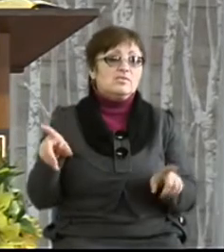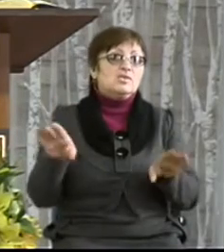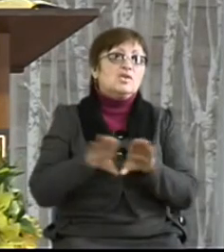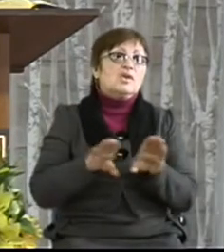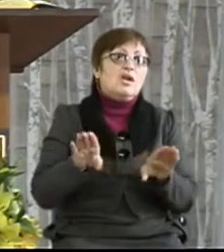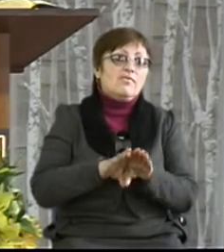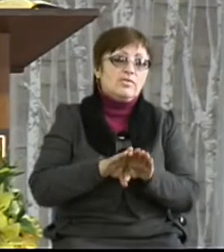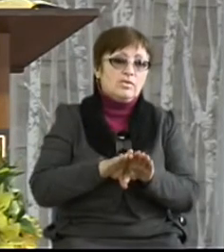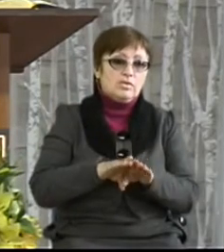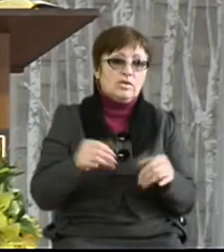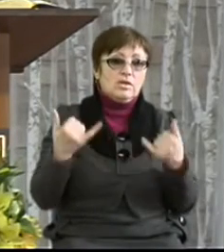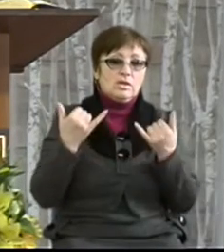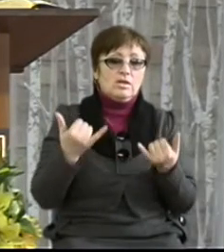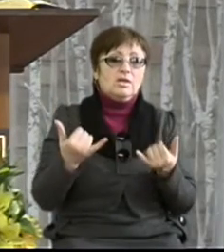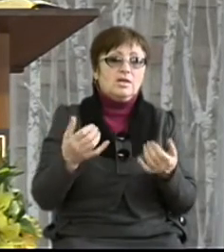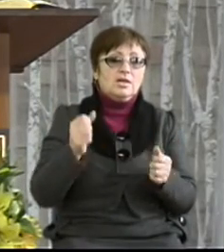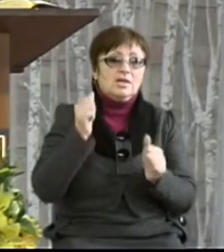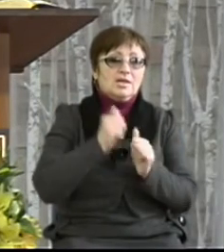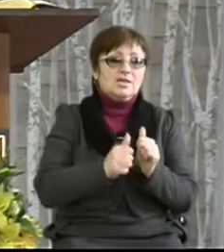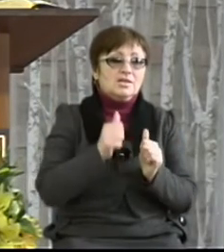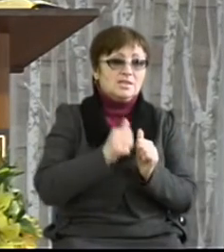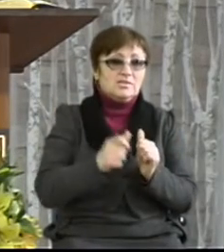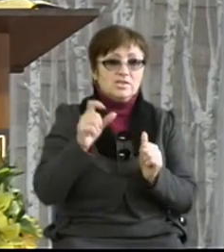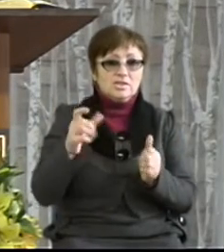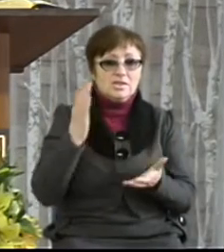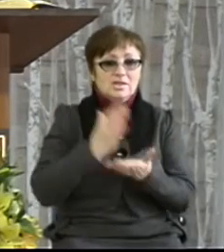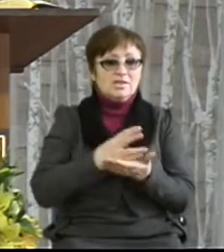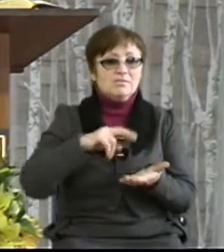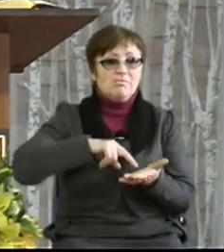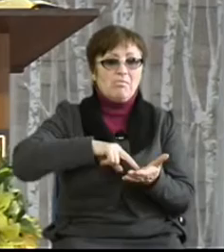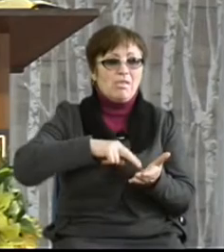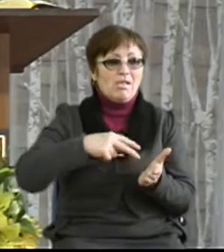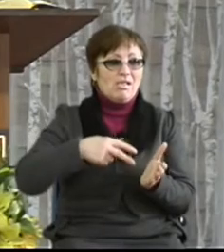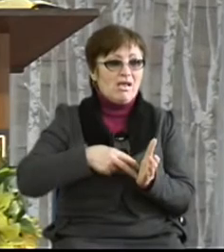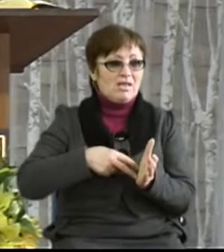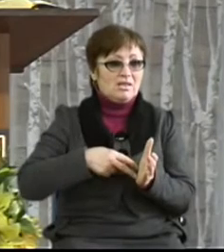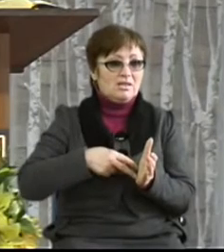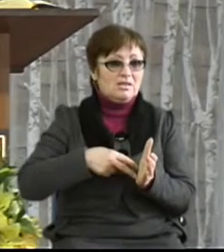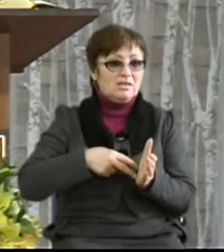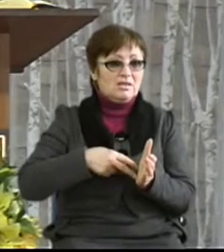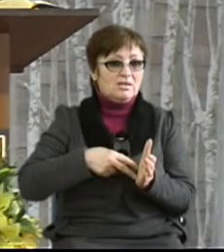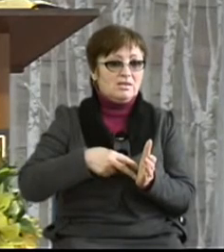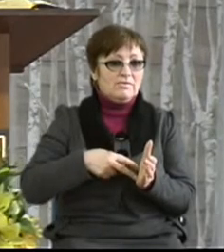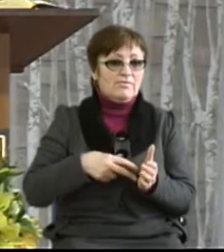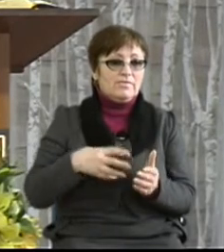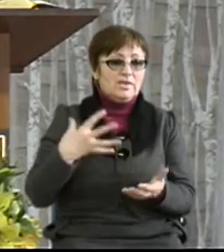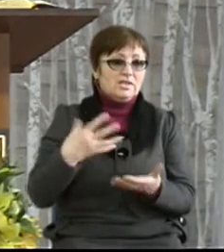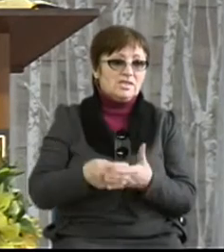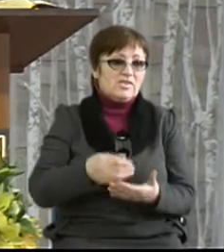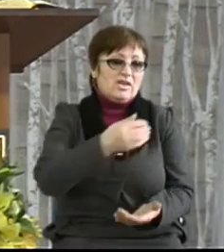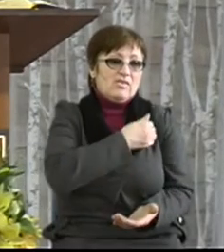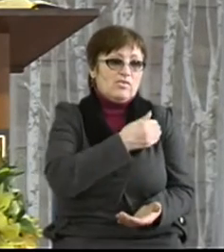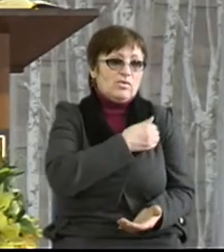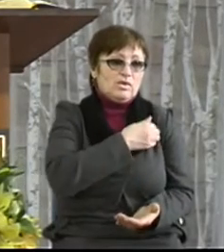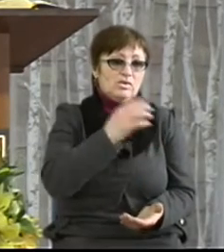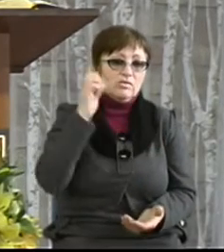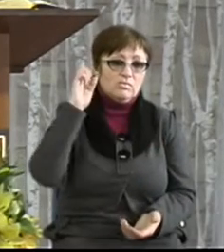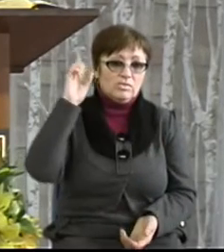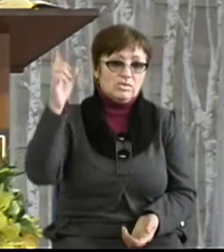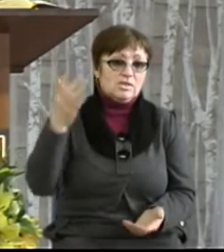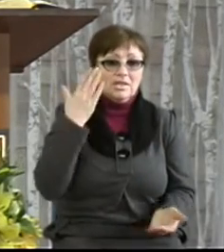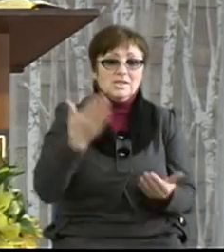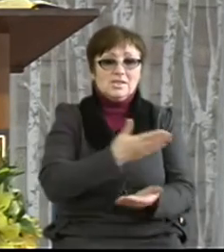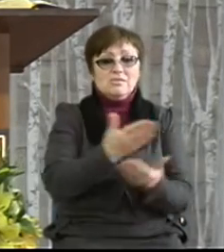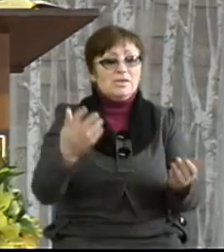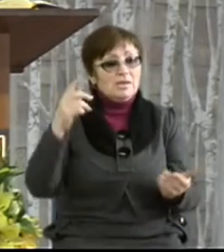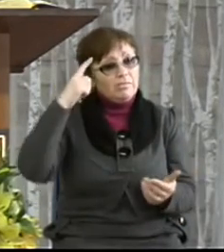равно для него, у Бога есть для каждого из нас определенный план, определенная своя воля Божья. И если